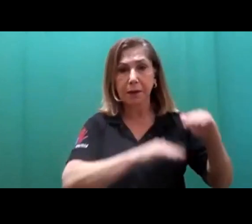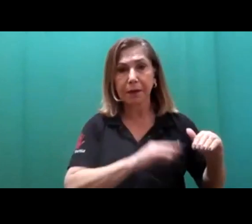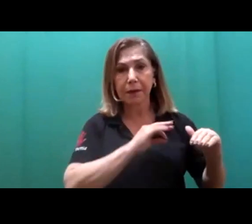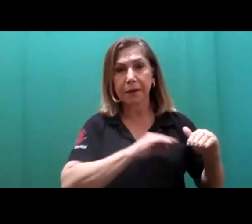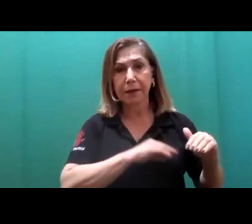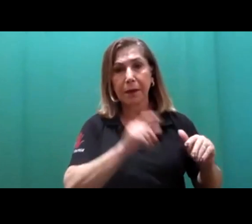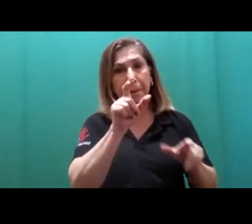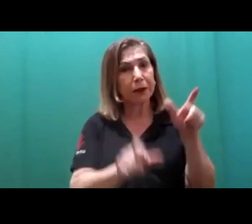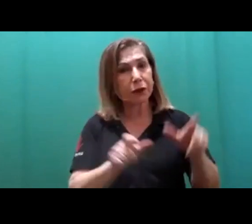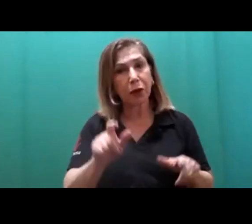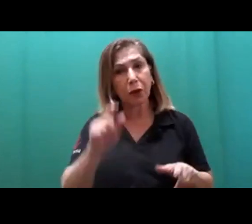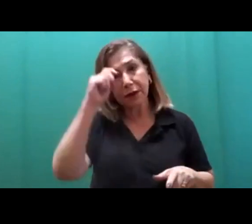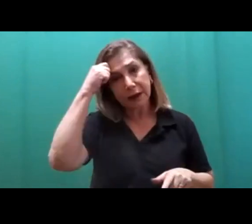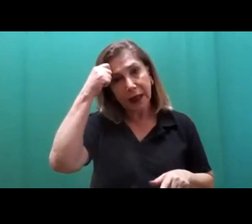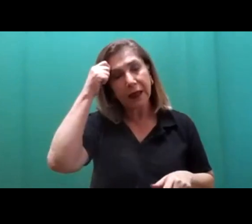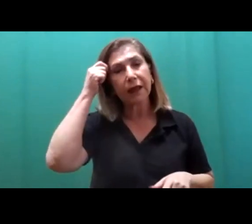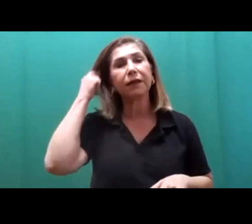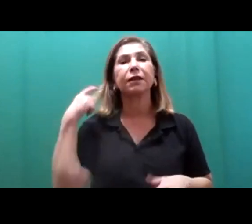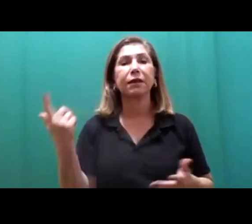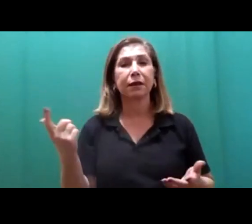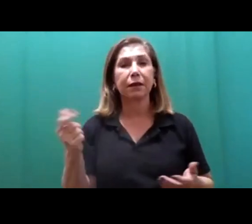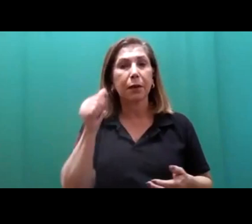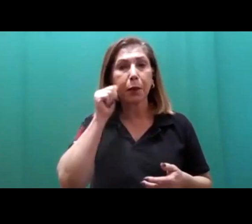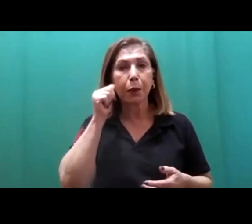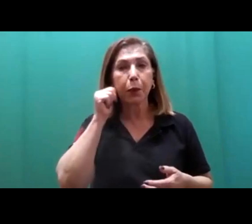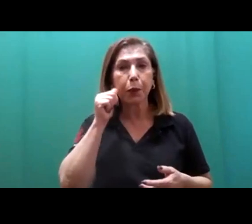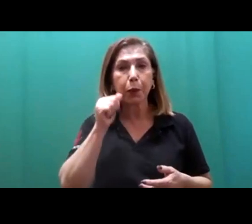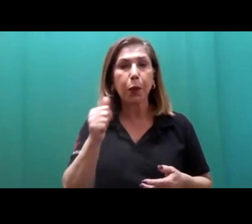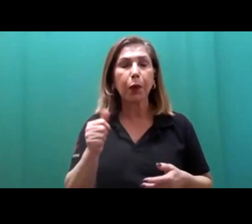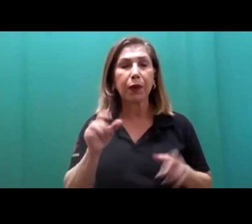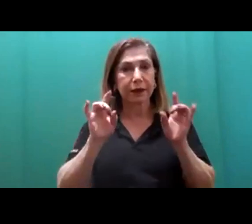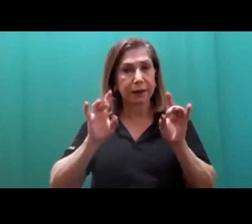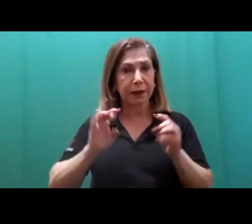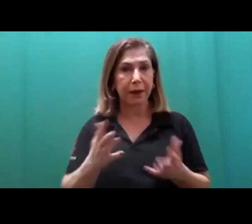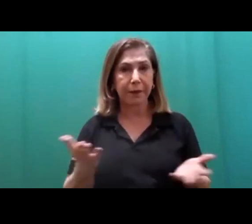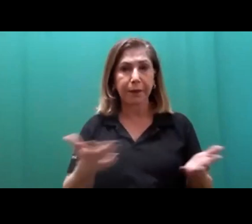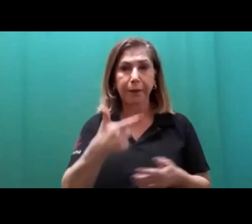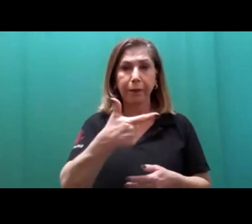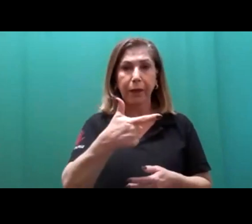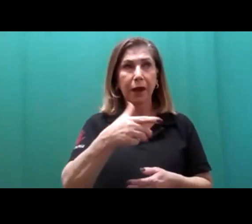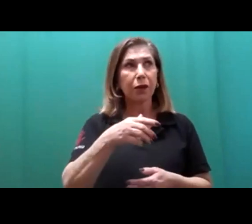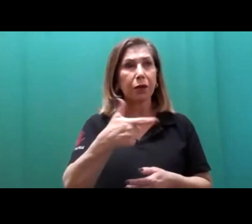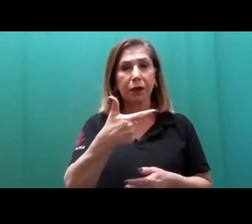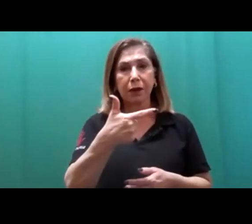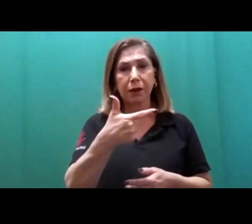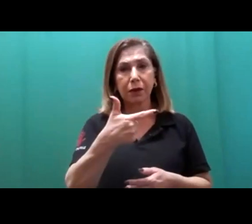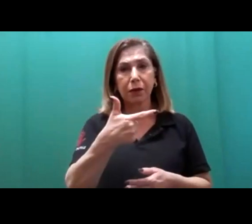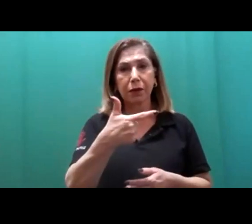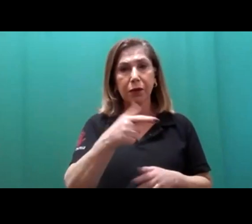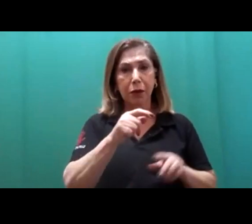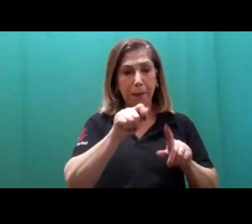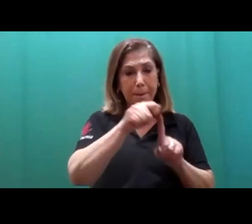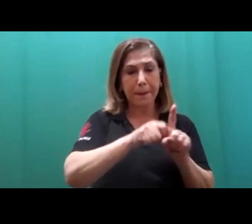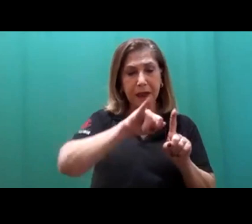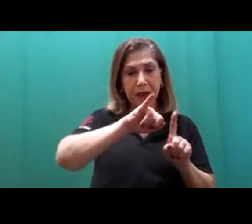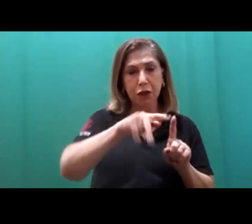racializadas, pessoas negras, mulheres em especial. Em 2017, em julho de 2020, o IBGE